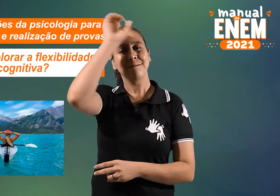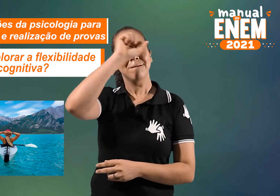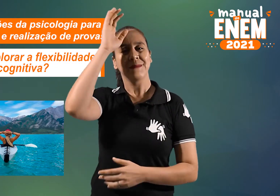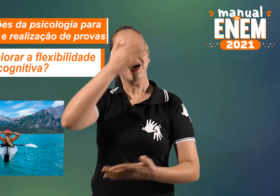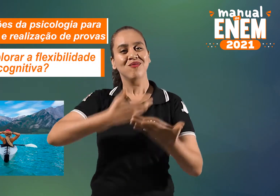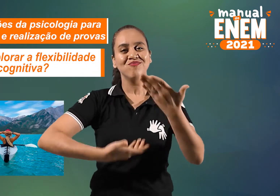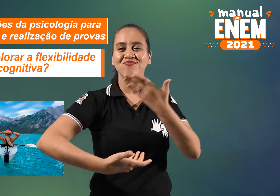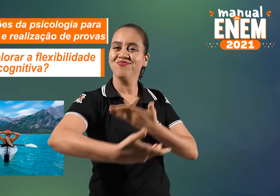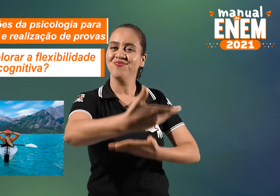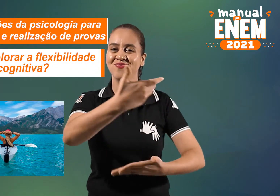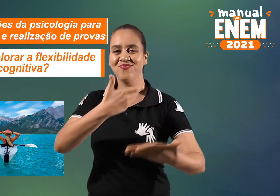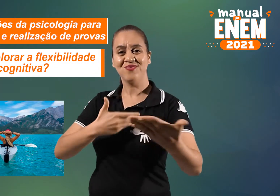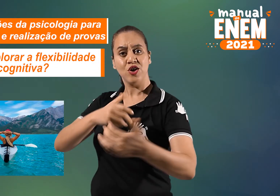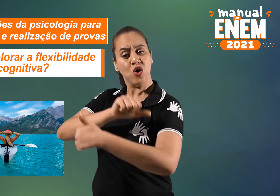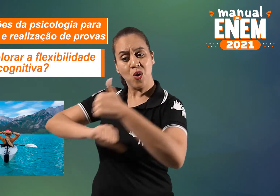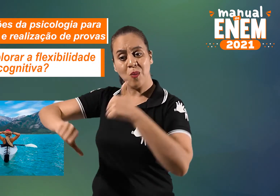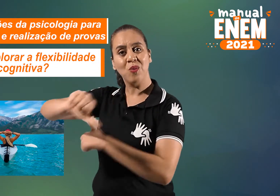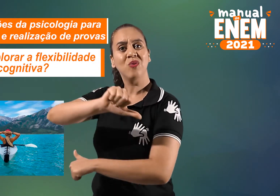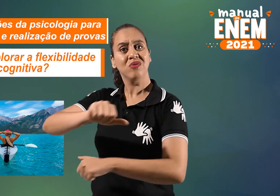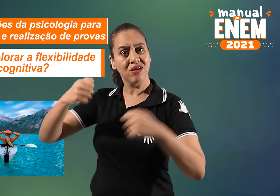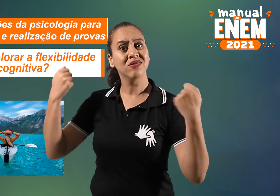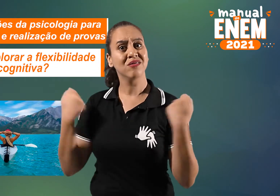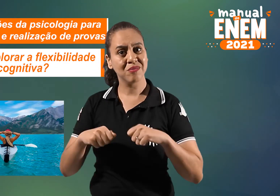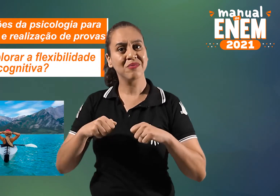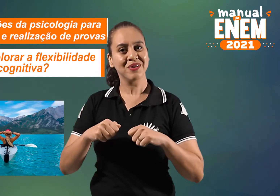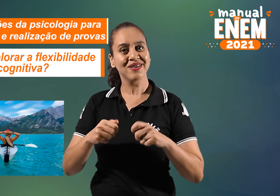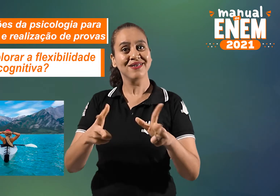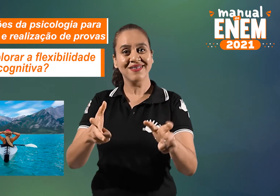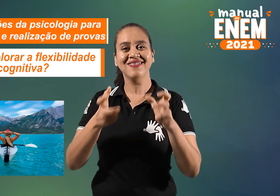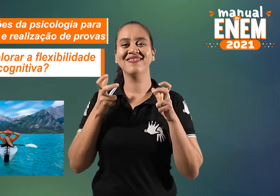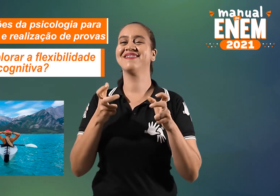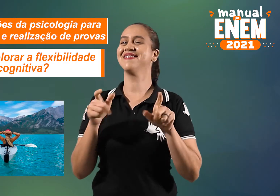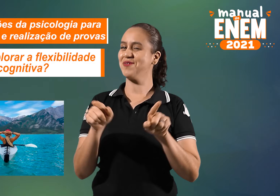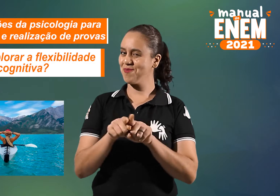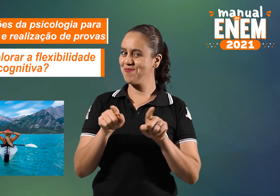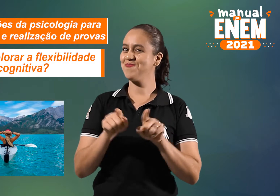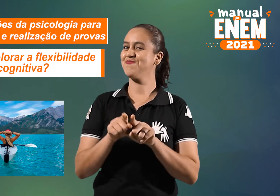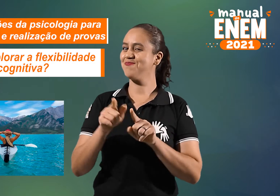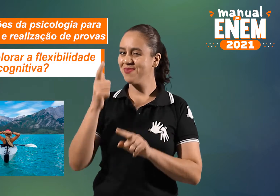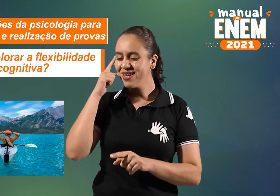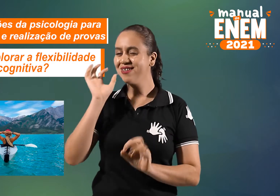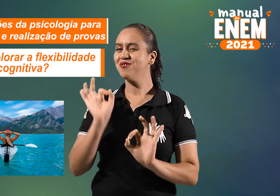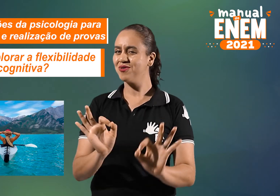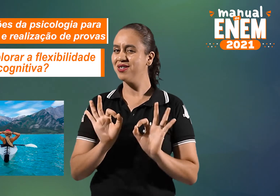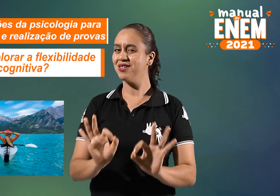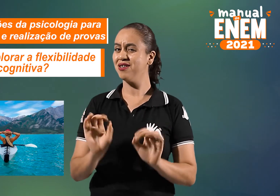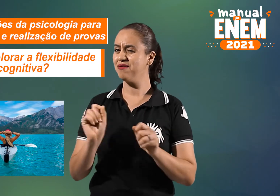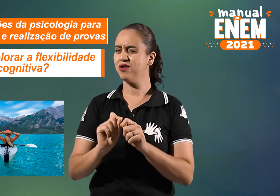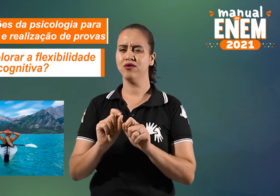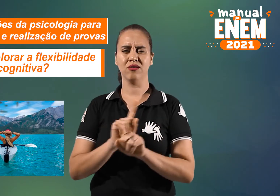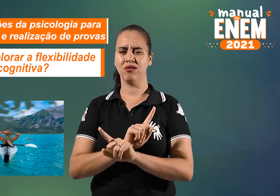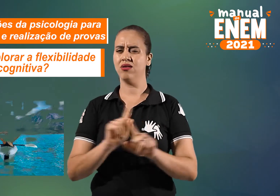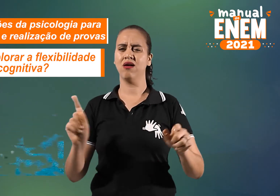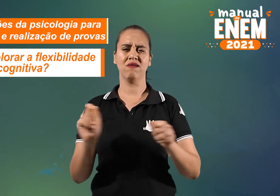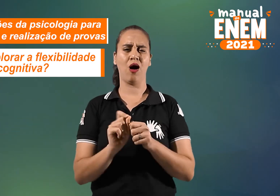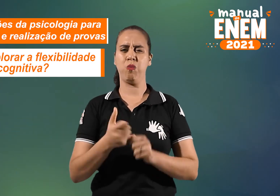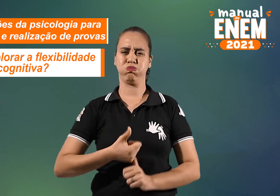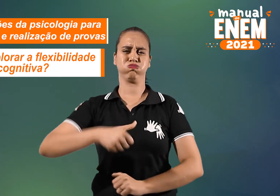a conviver com as mudanças e tenha flexibilidade para lidar com o imprevisto sem que isso afete